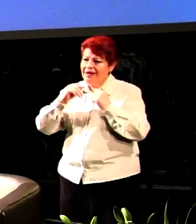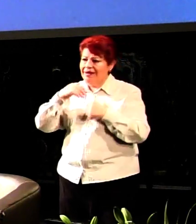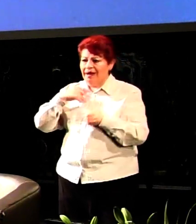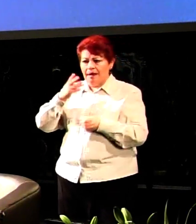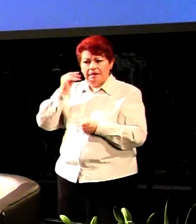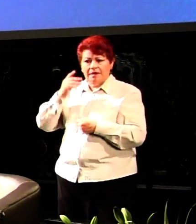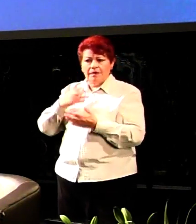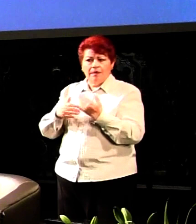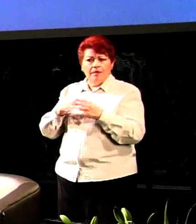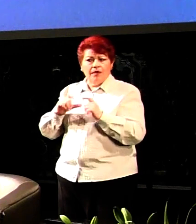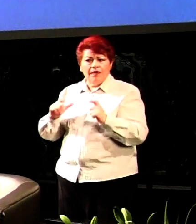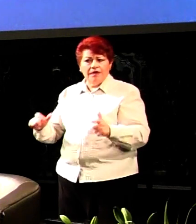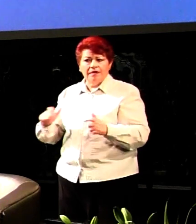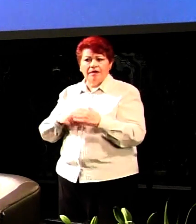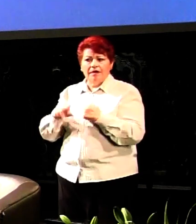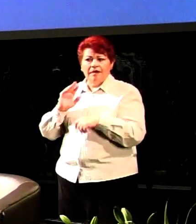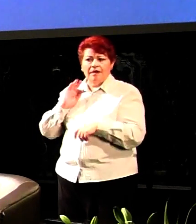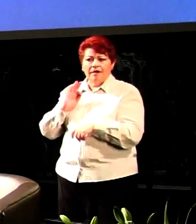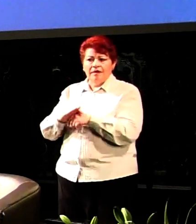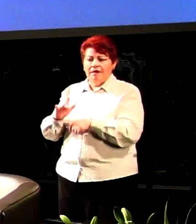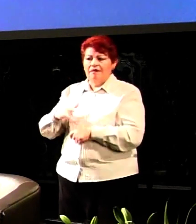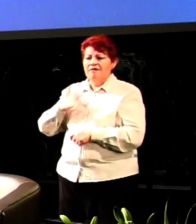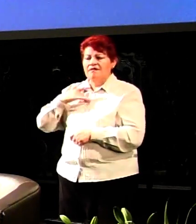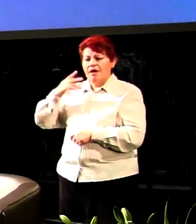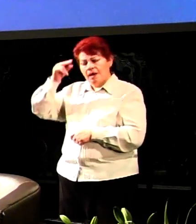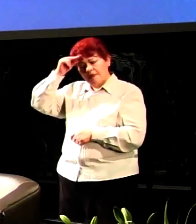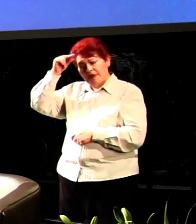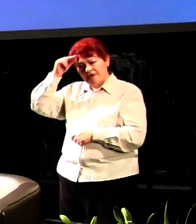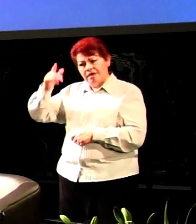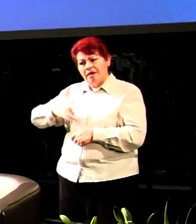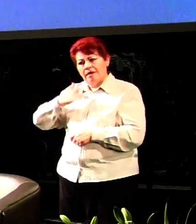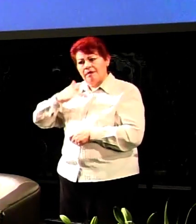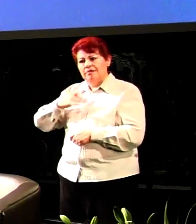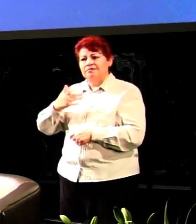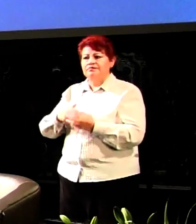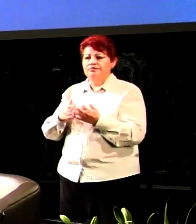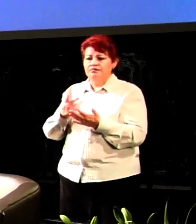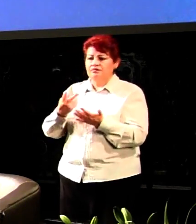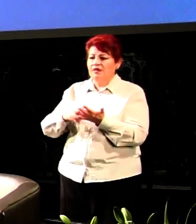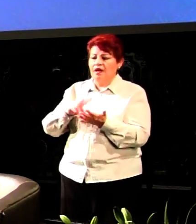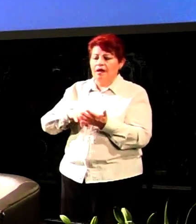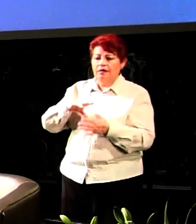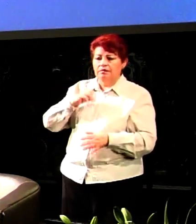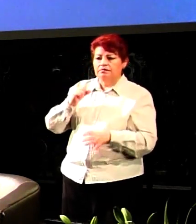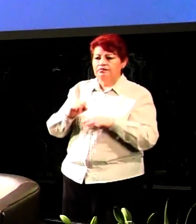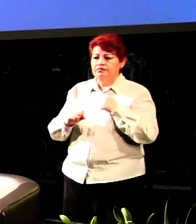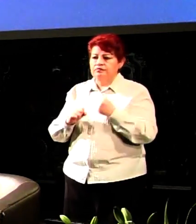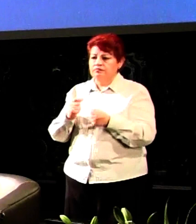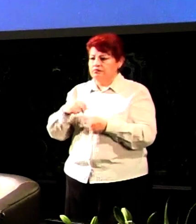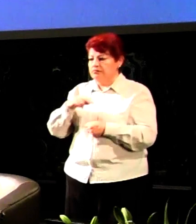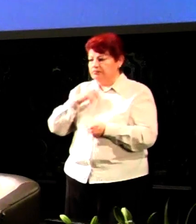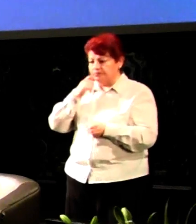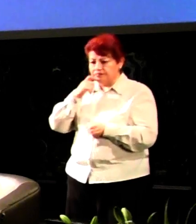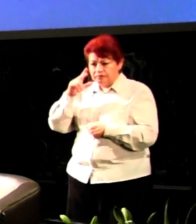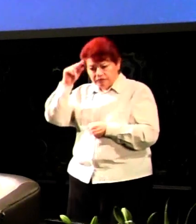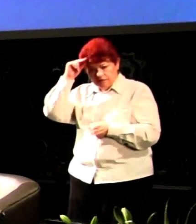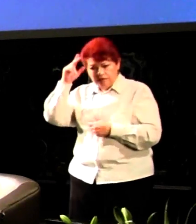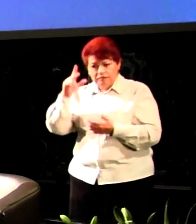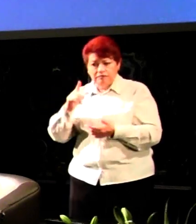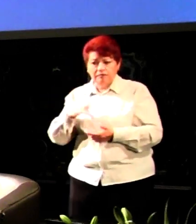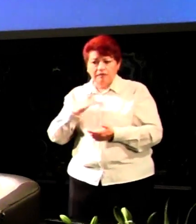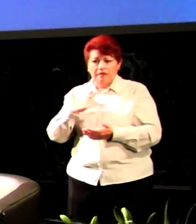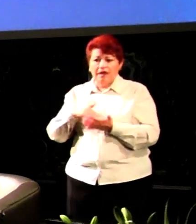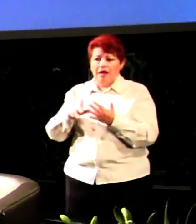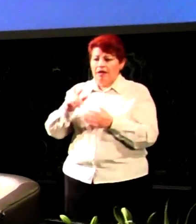a desarrollar nuestra inteligencia emocional. Entonces, para nosotros el reto es doble, porque si queremos desarrollar inteligencia emocional